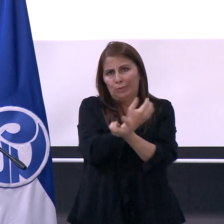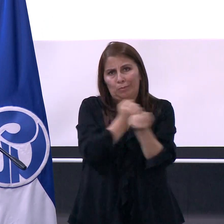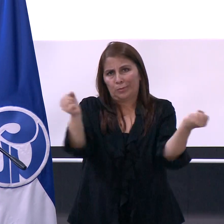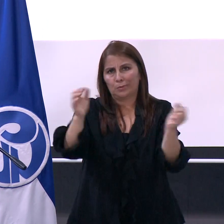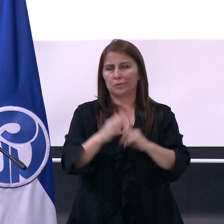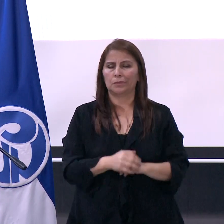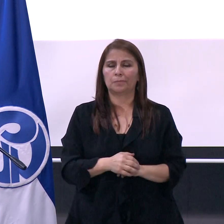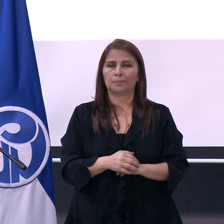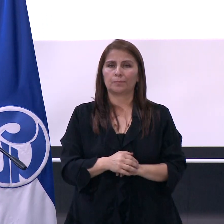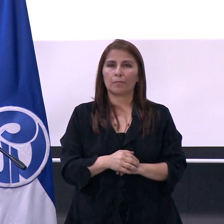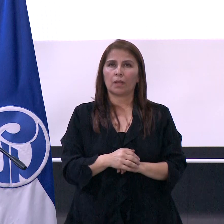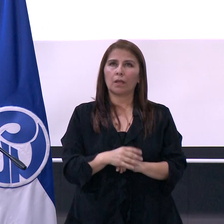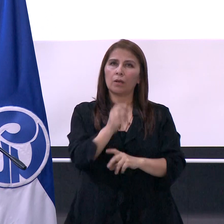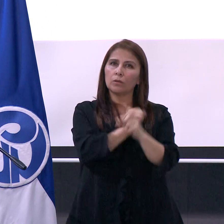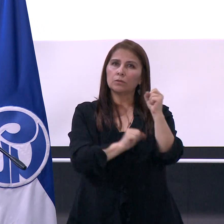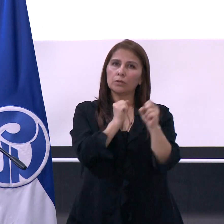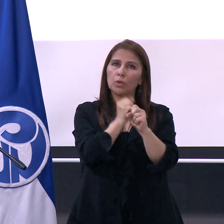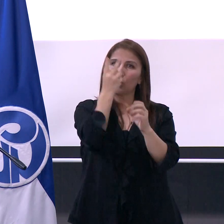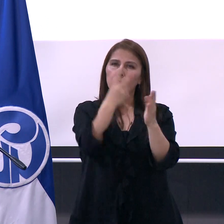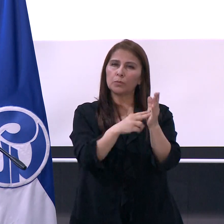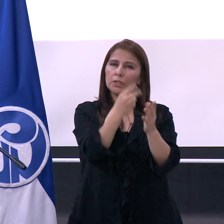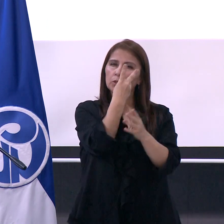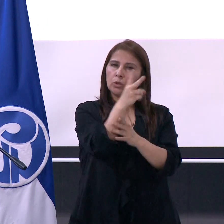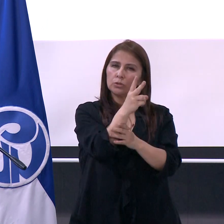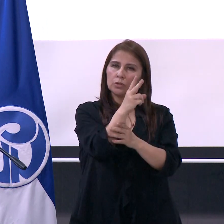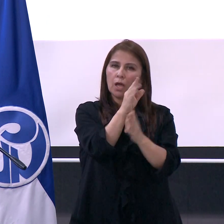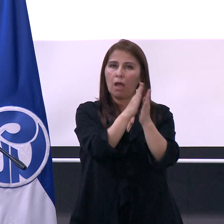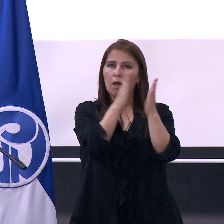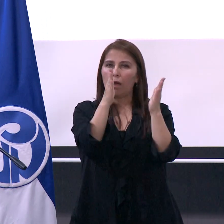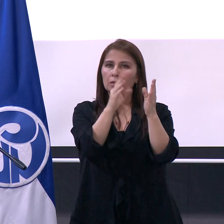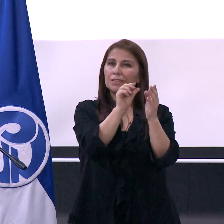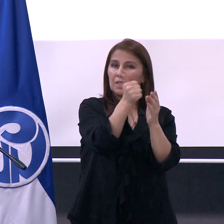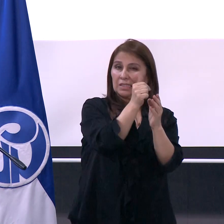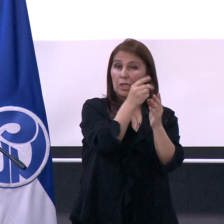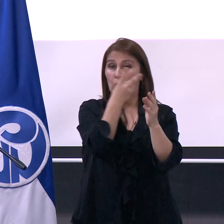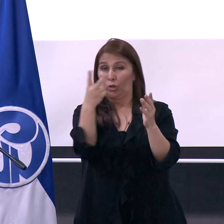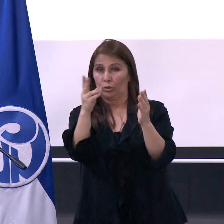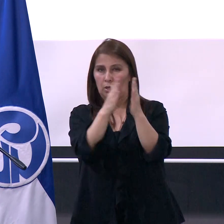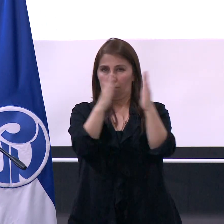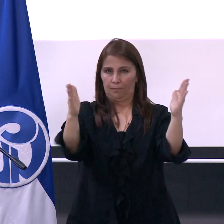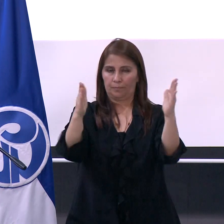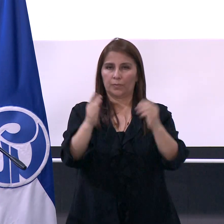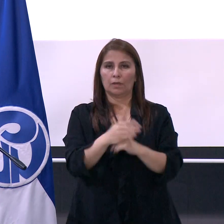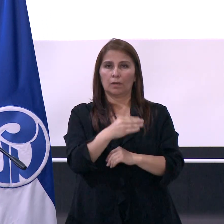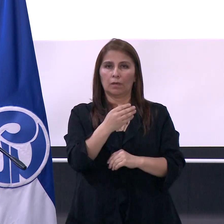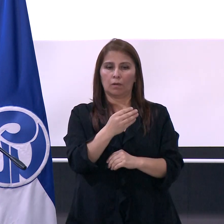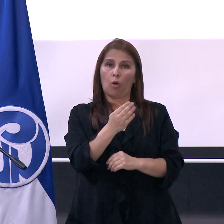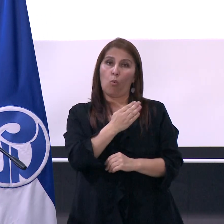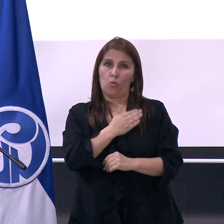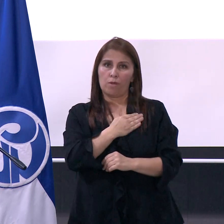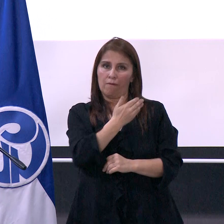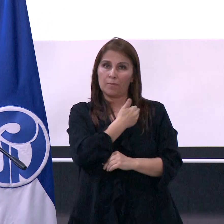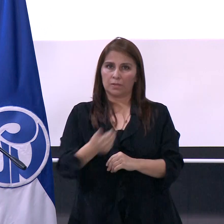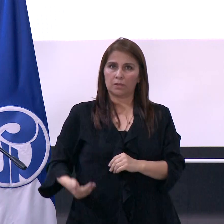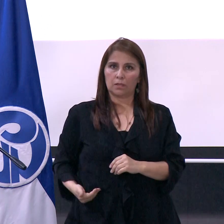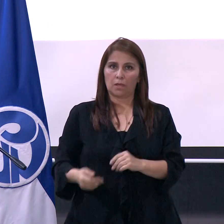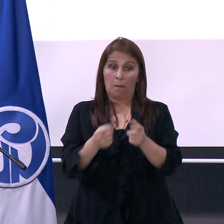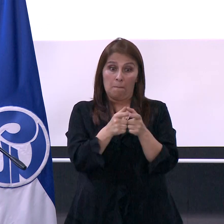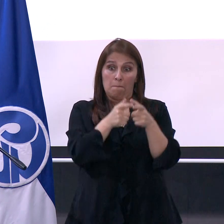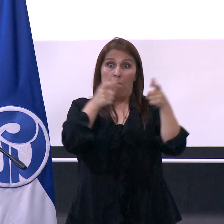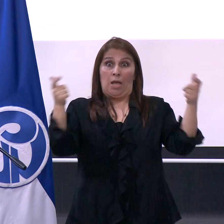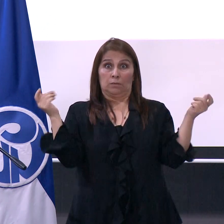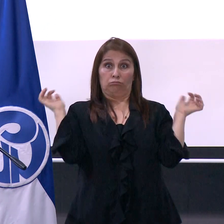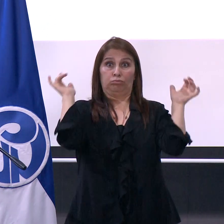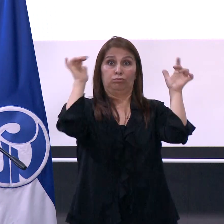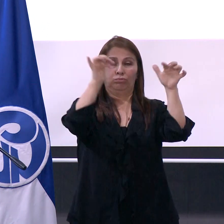entre el año 2002 y el 2010 se aceptó la propuesta del gobierno nacional en cabeza de álvaro uribe vélez de aumentar la cobertura a cambio